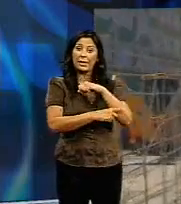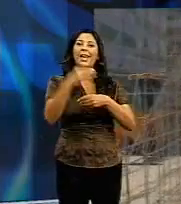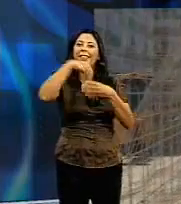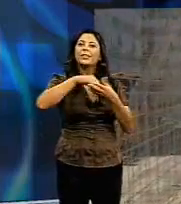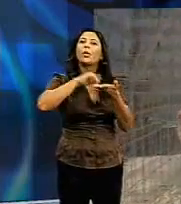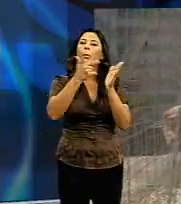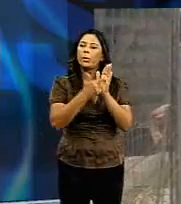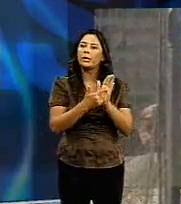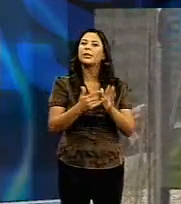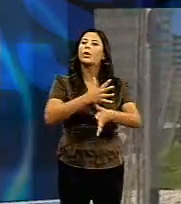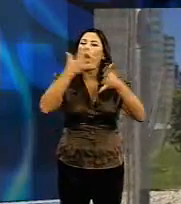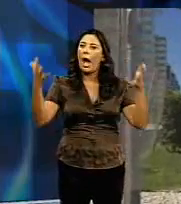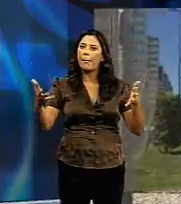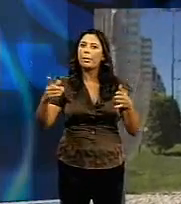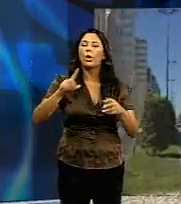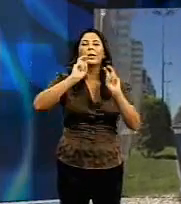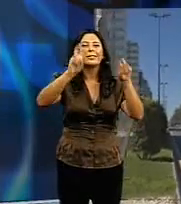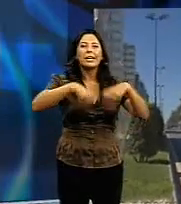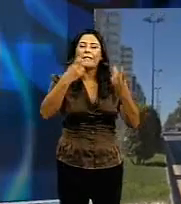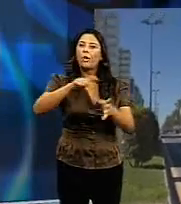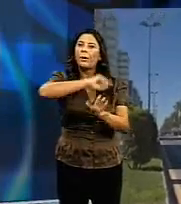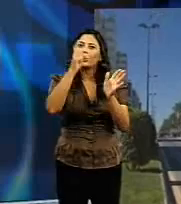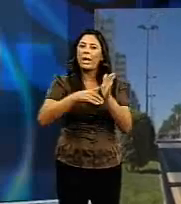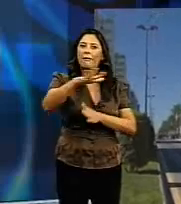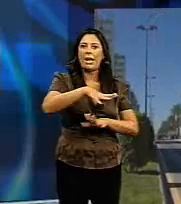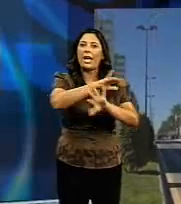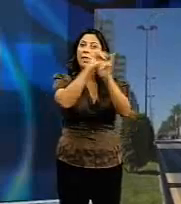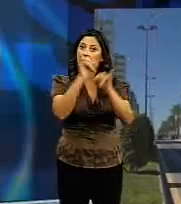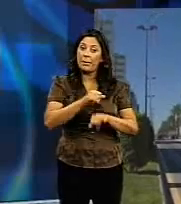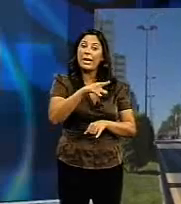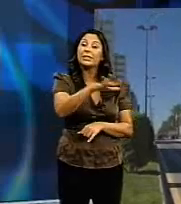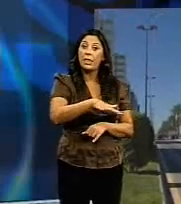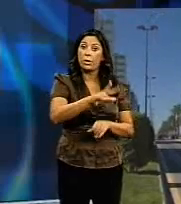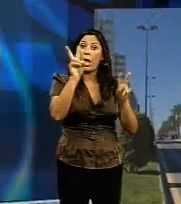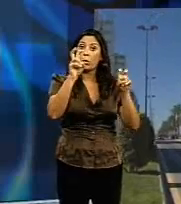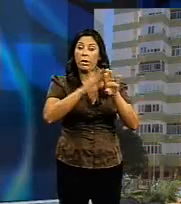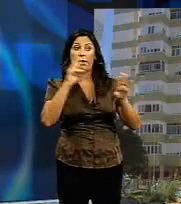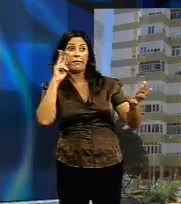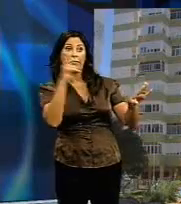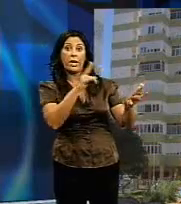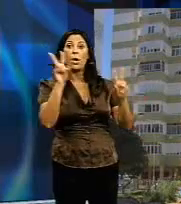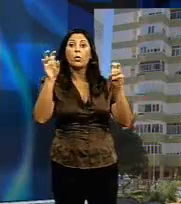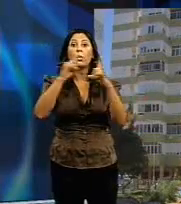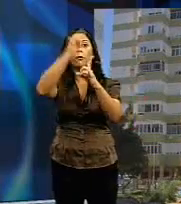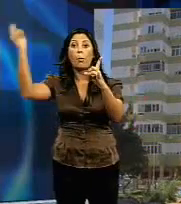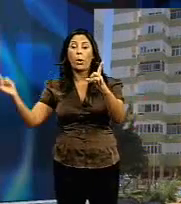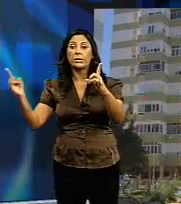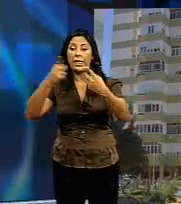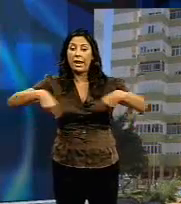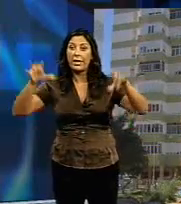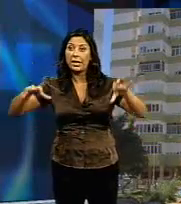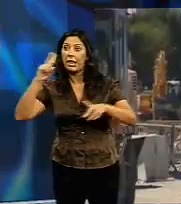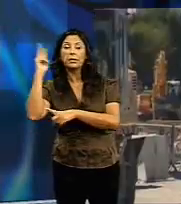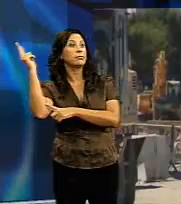más ambicioso de transformación integral de la barriada de La Paz, una zona que será la nueva fachada de la ciudad desde el segundo puente sobre la bahía y que se